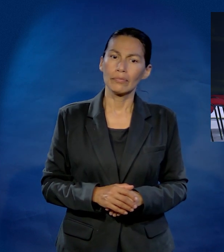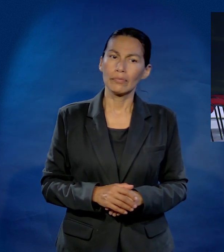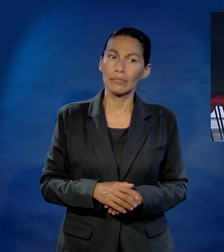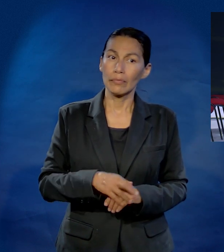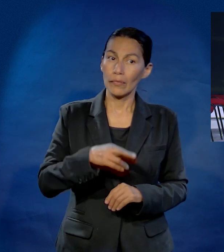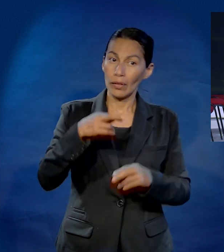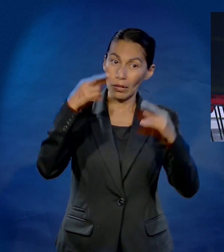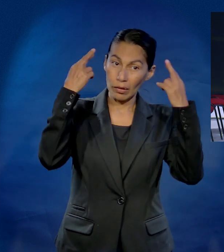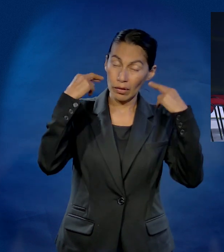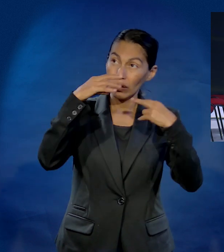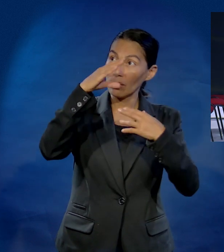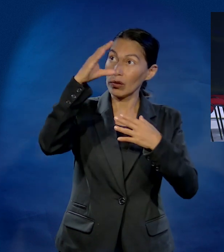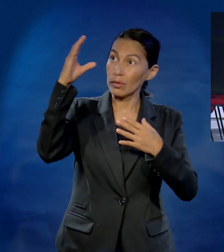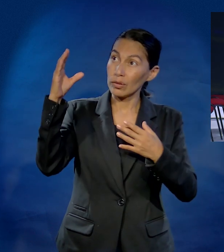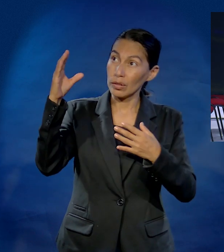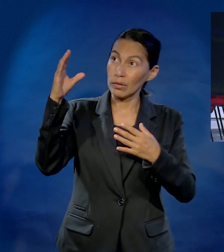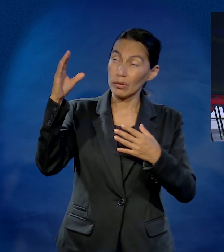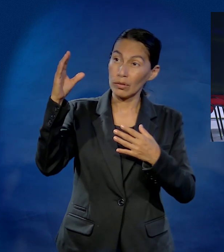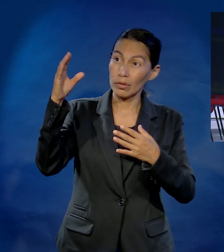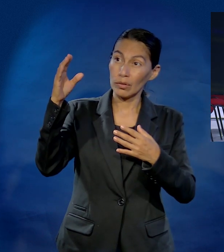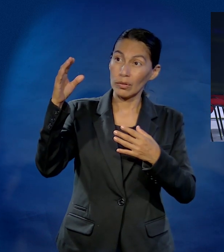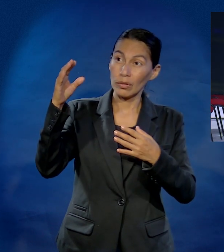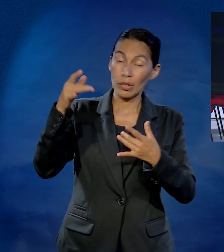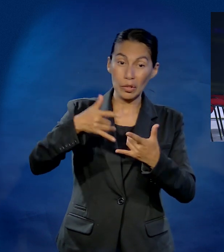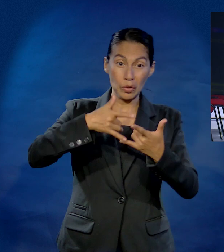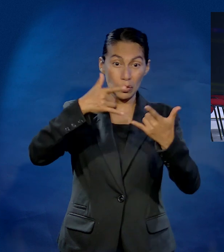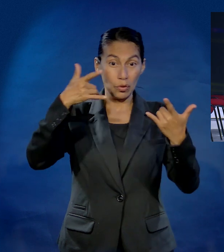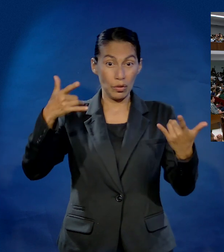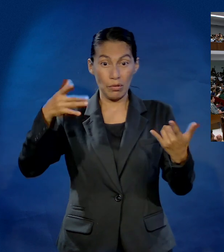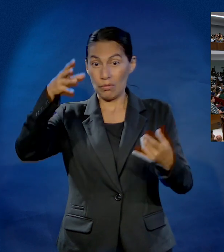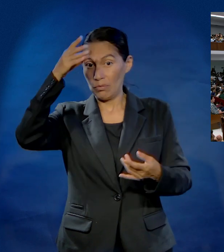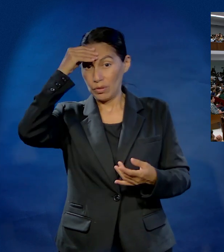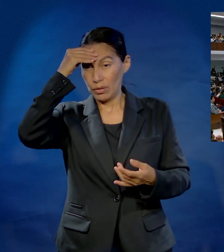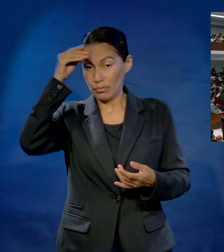en realidad nunca lo creíste sinceramente.